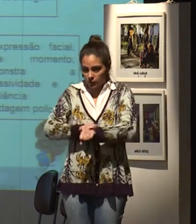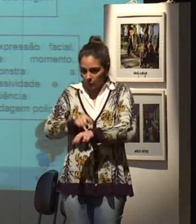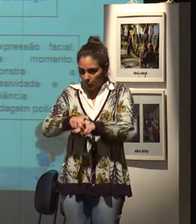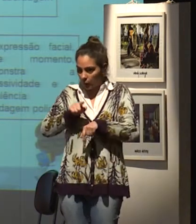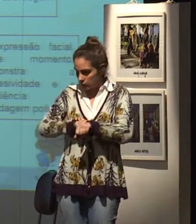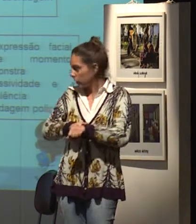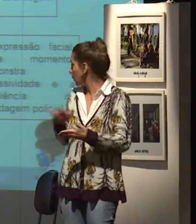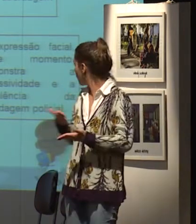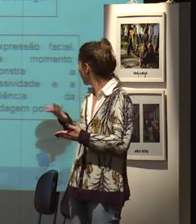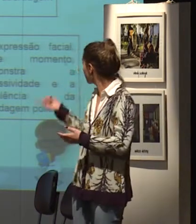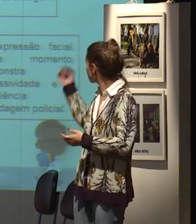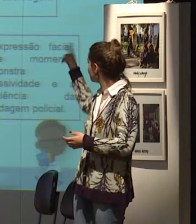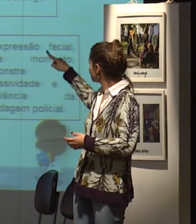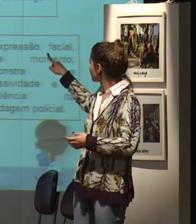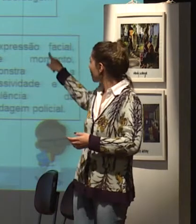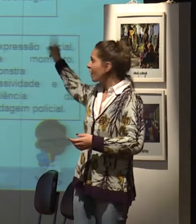mas seria impossível por questão de tempo mostrar todos.